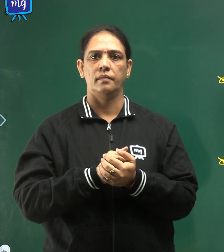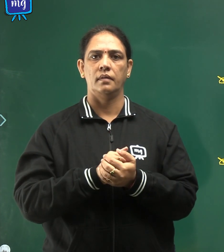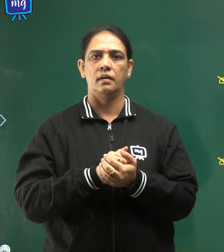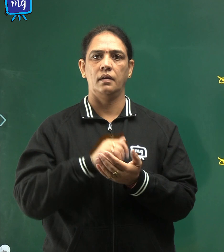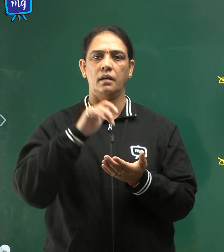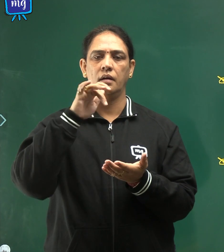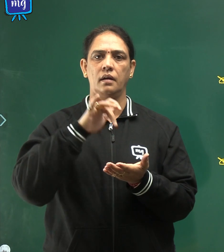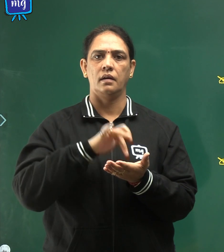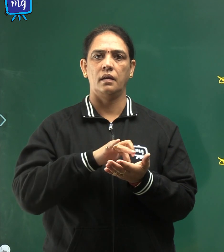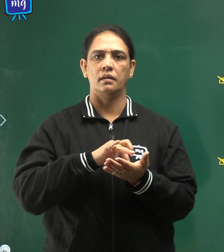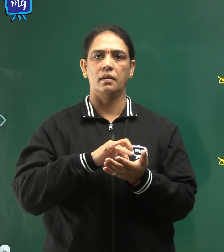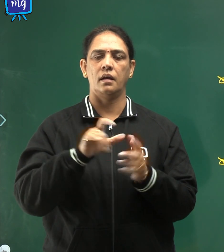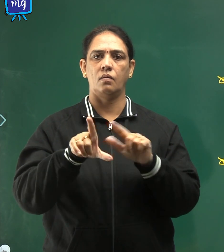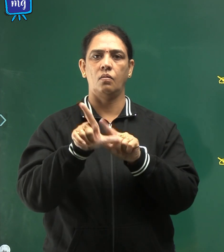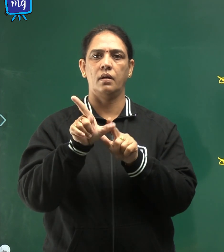केंद्रीय कोण